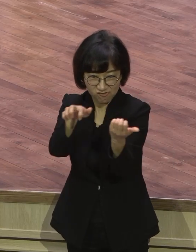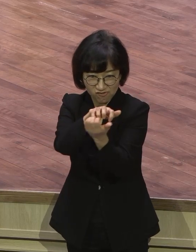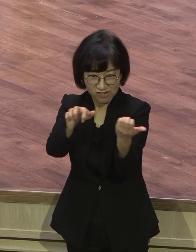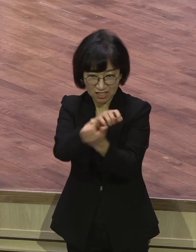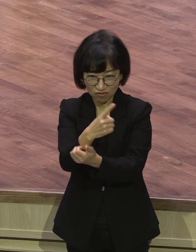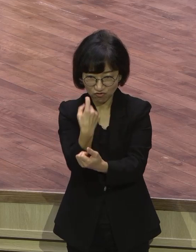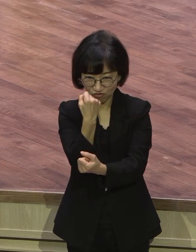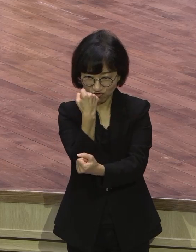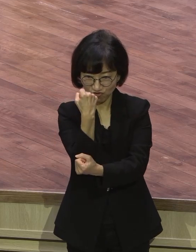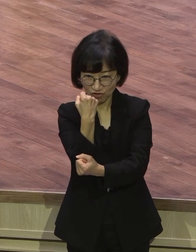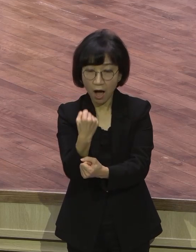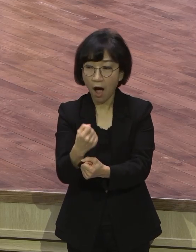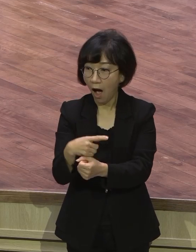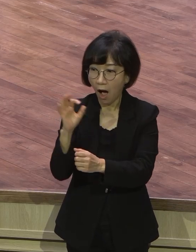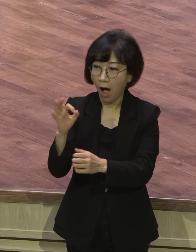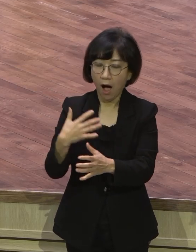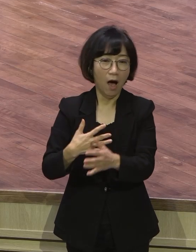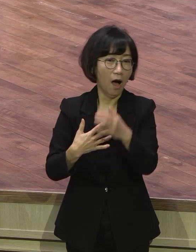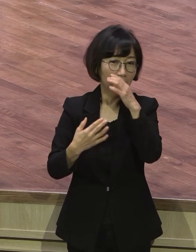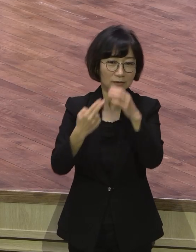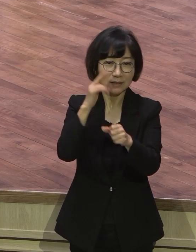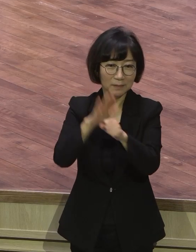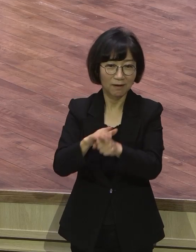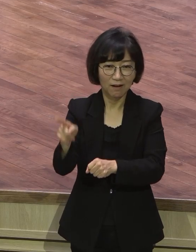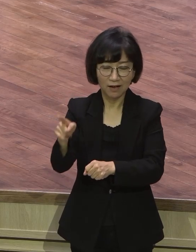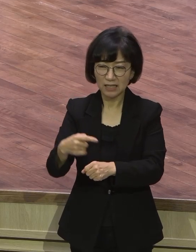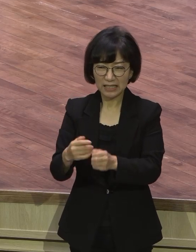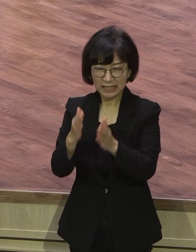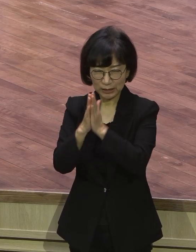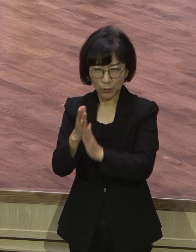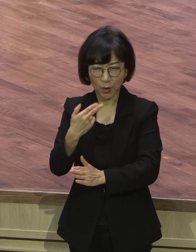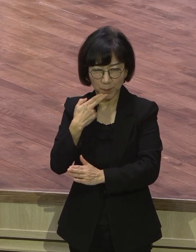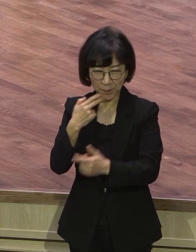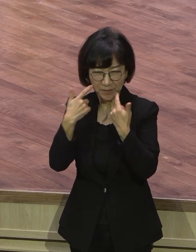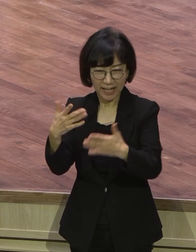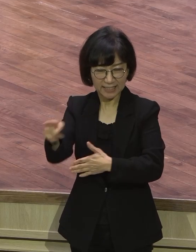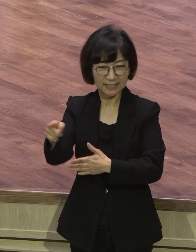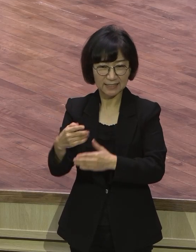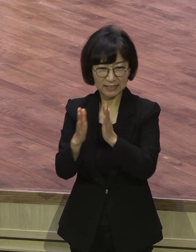인간에 꼴보 나 그런 사람을 보면 아 저분은 절대 기도 안 하는 사람이구나.